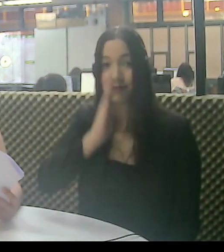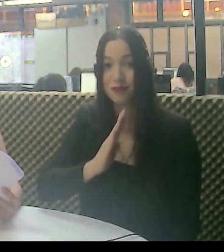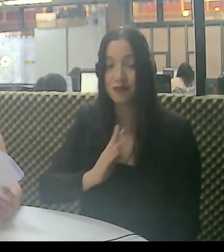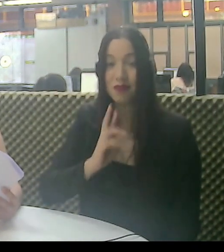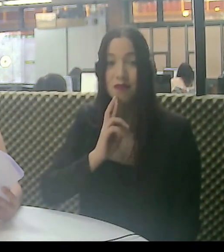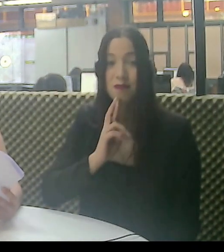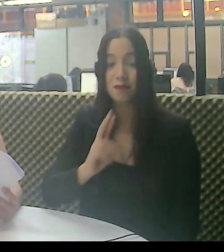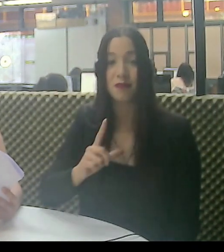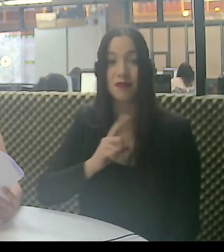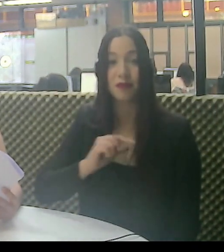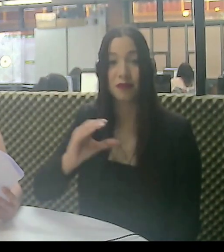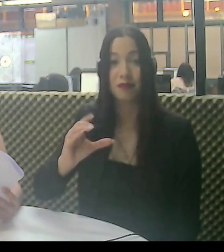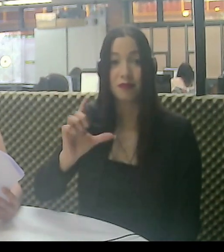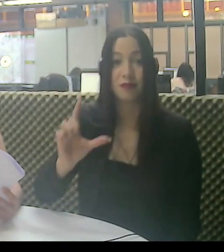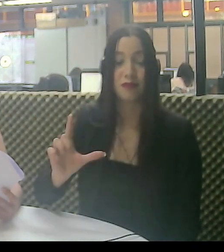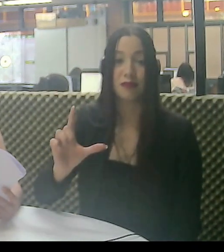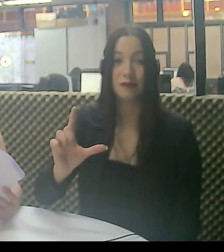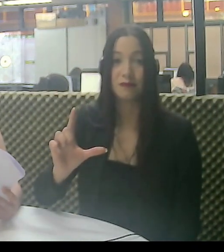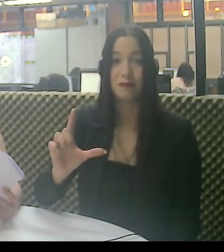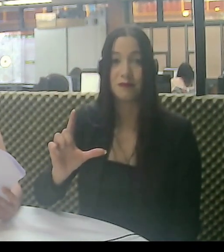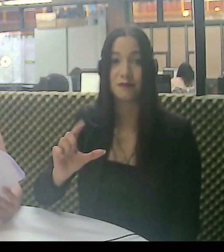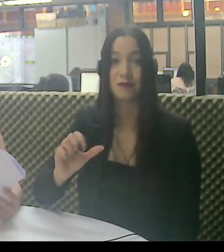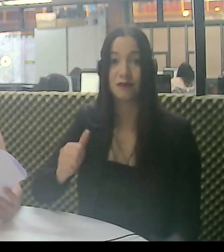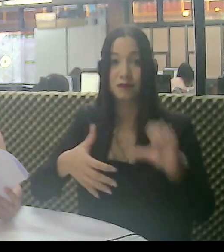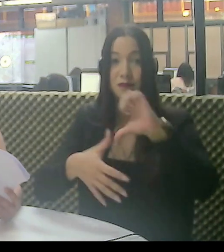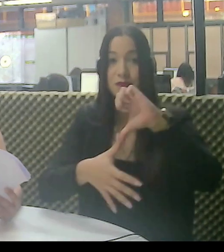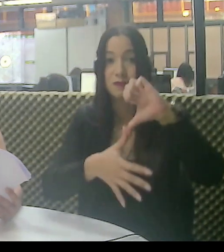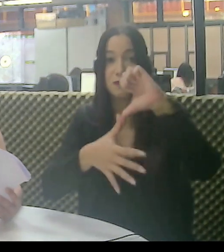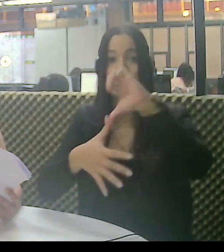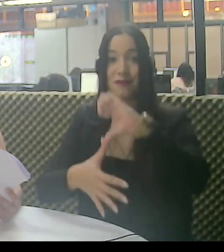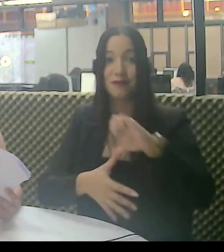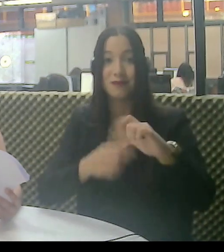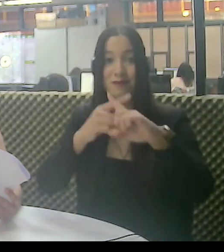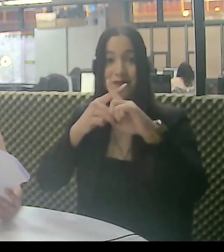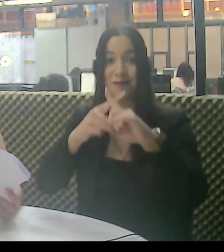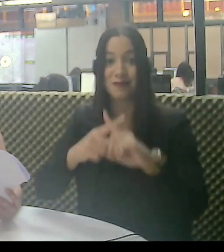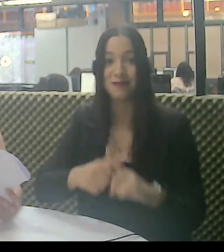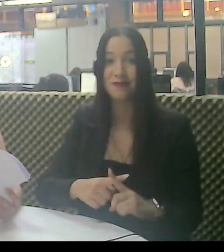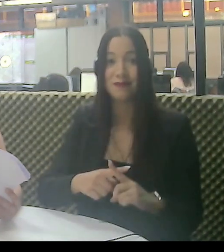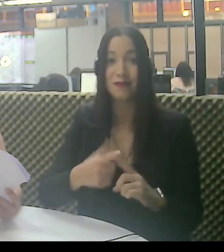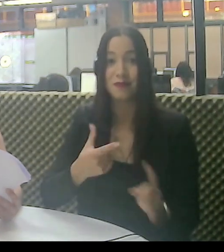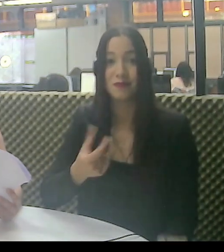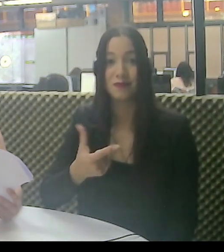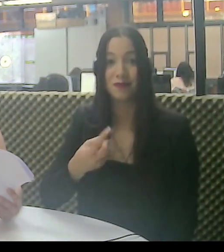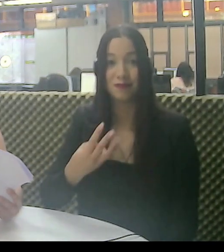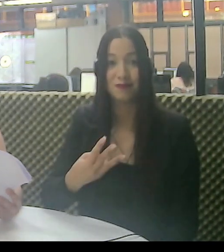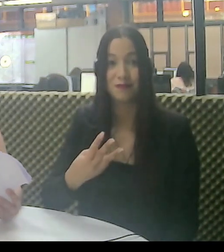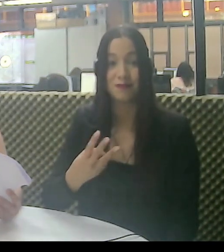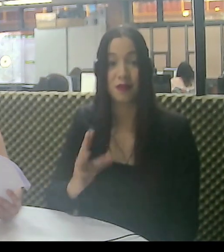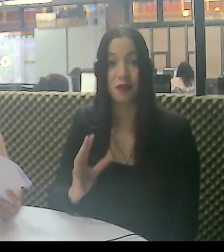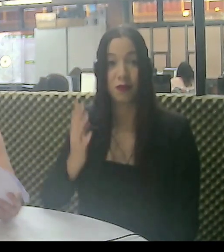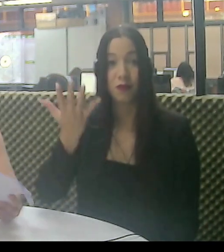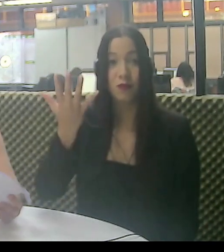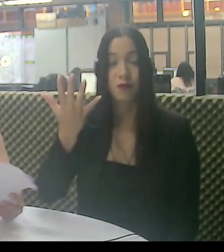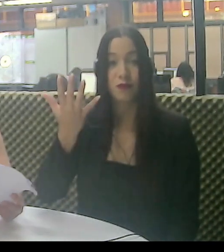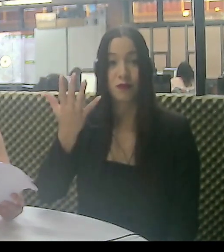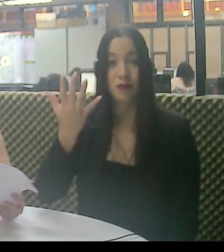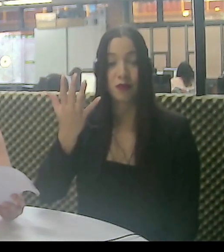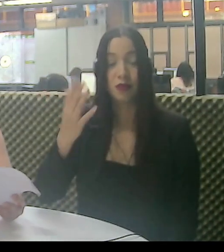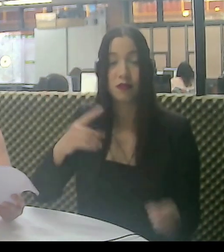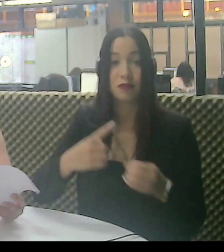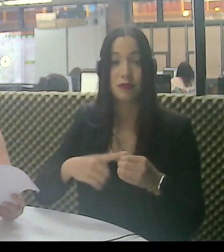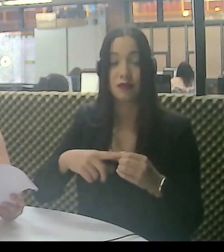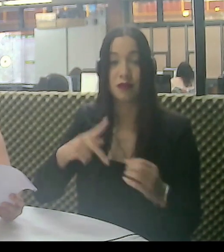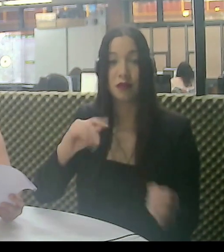Vale classificação para o sul-americano da competição edição 2023 que acontecerá em Poços de